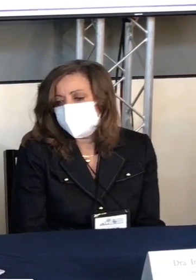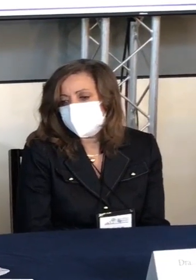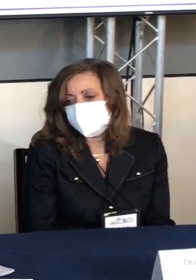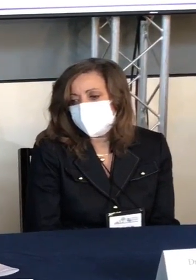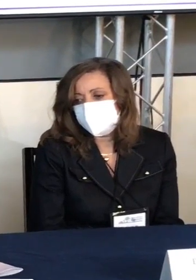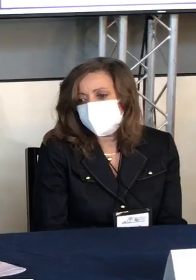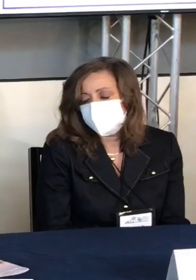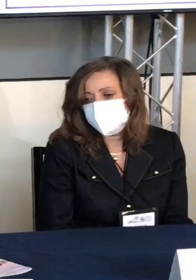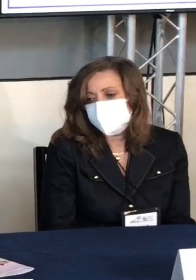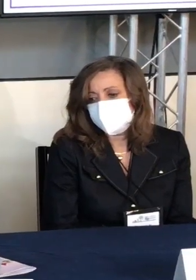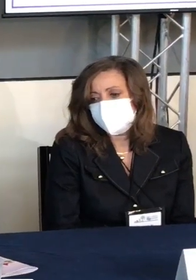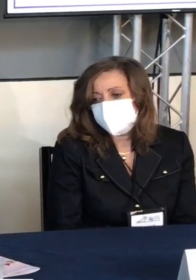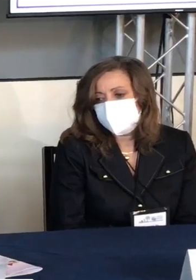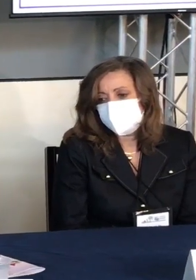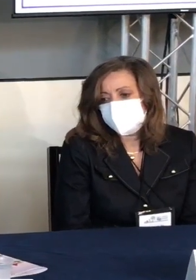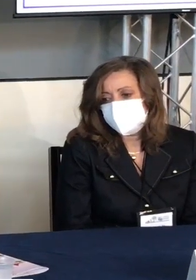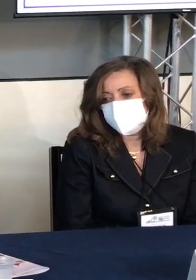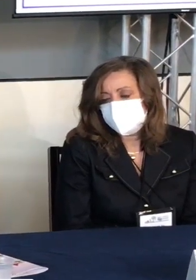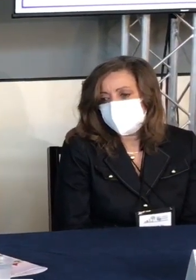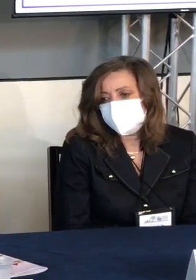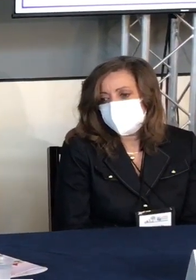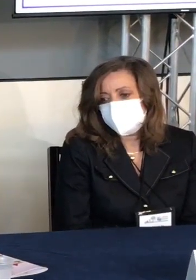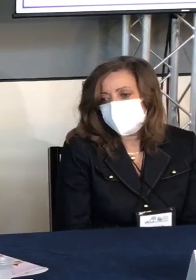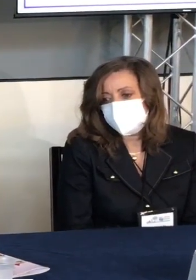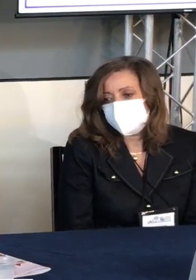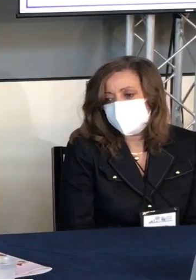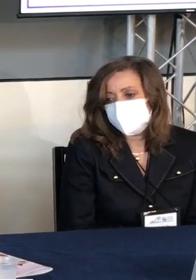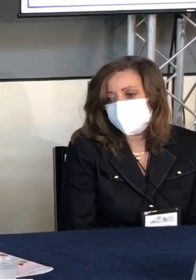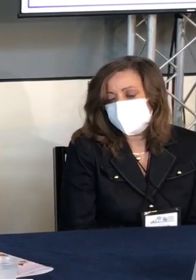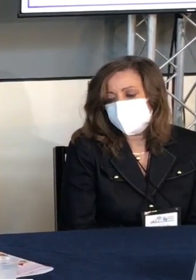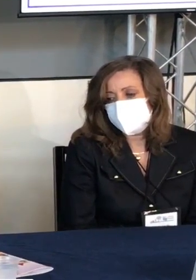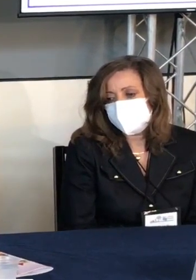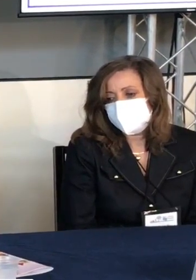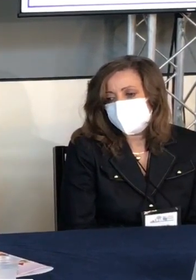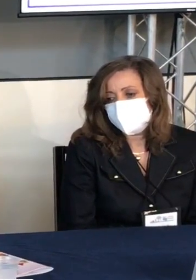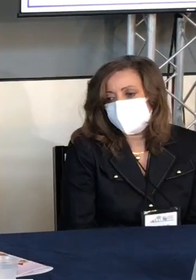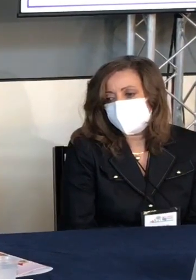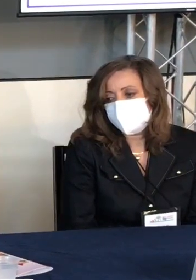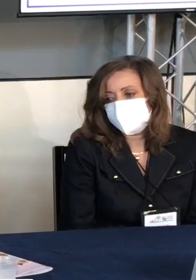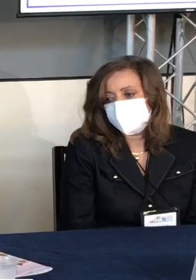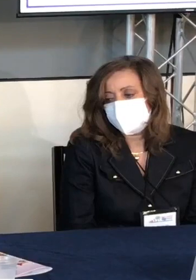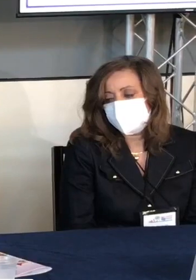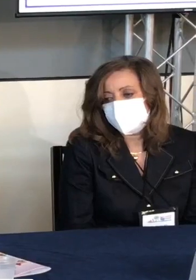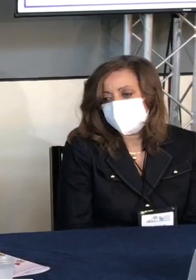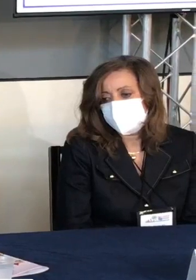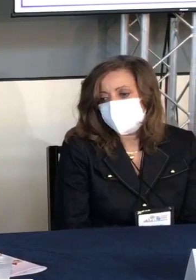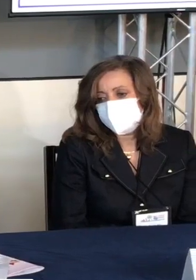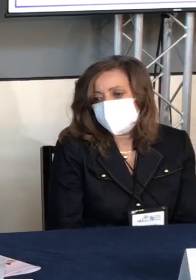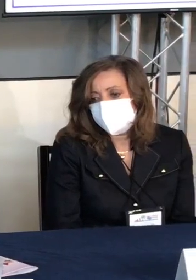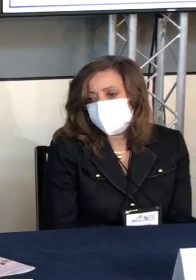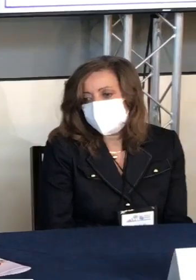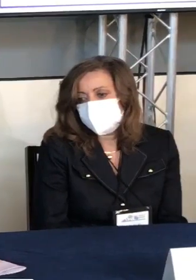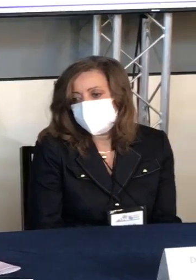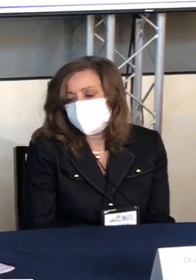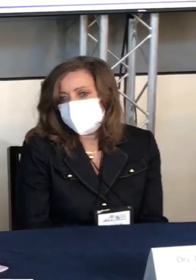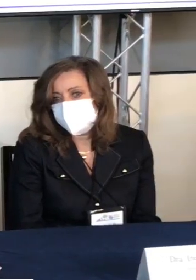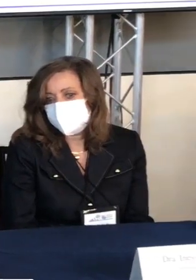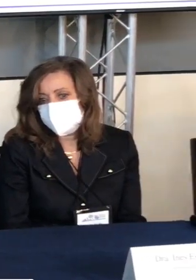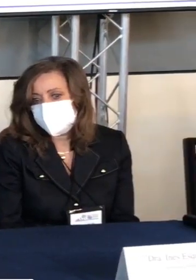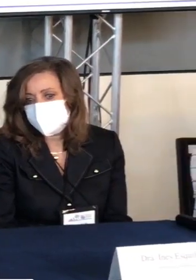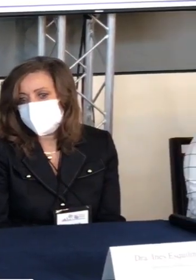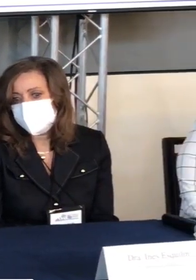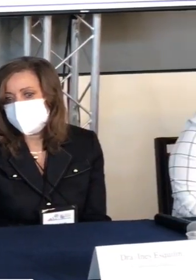edad un poquito más difícil. Y más cuando dentro de la pandemia, pues la mayoría fue por telemedicina o